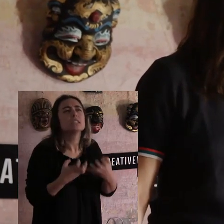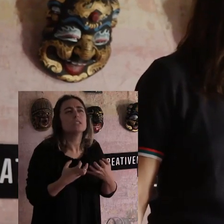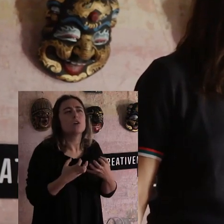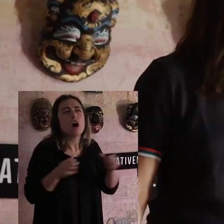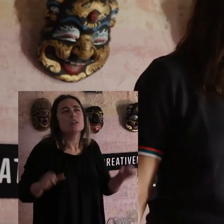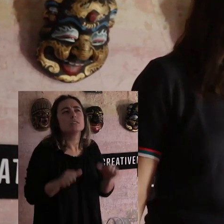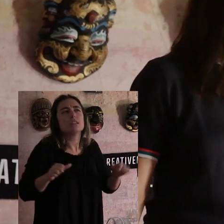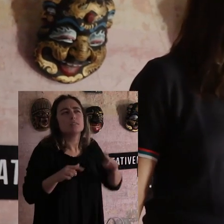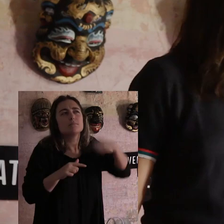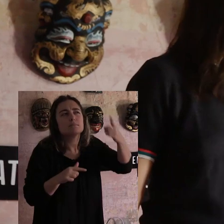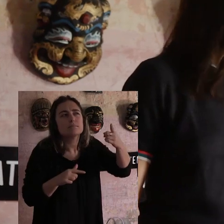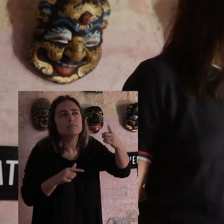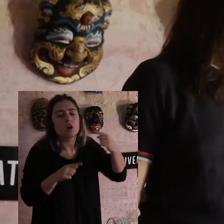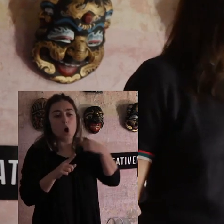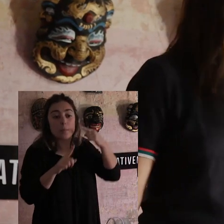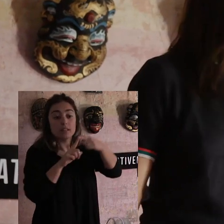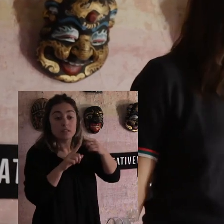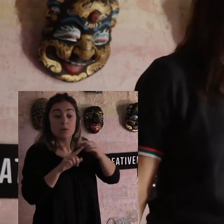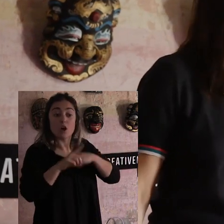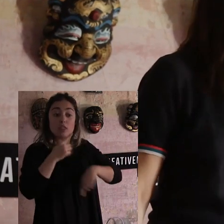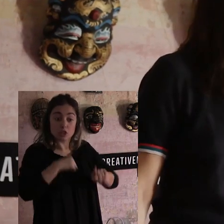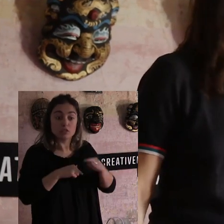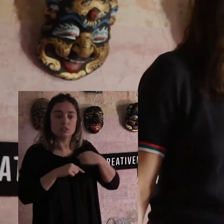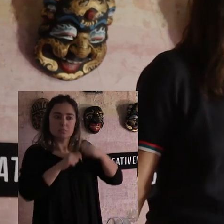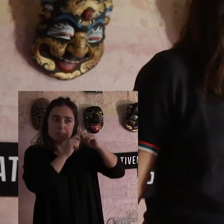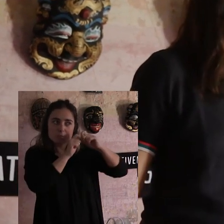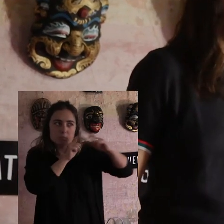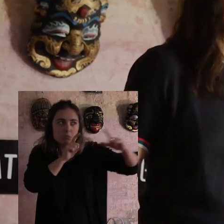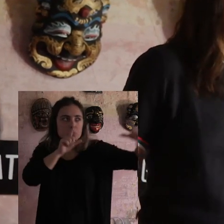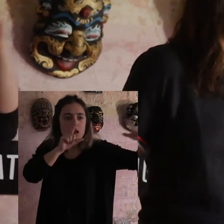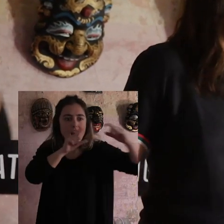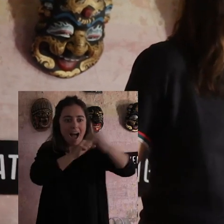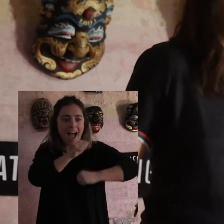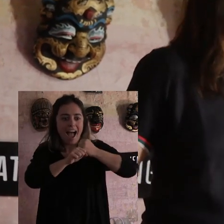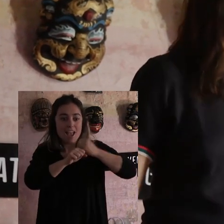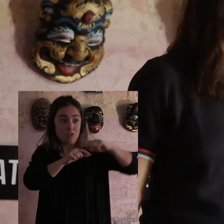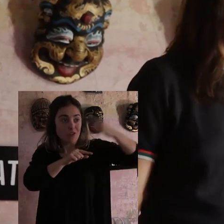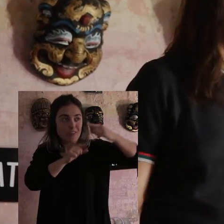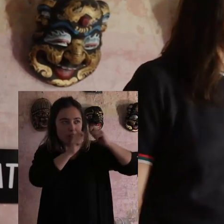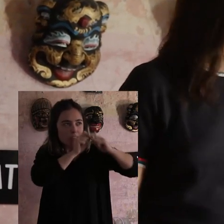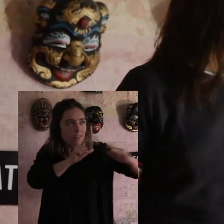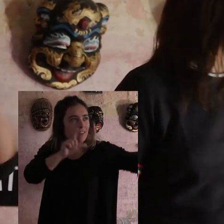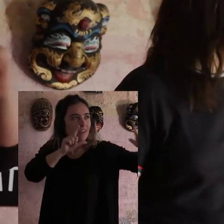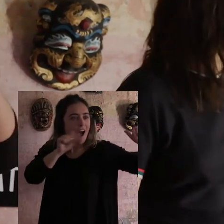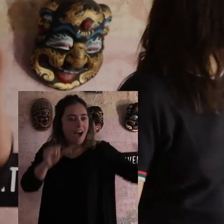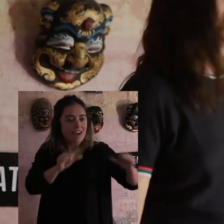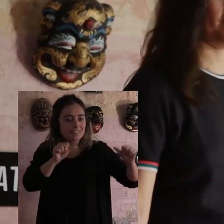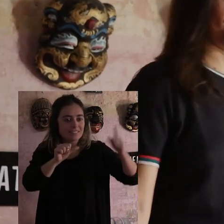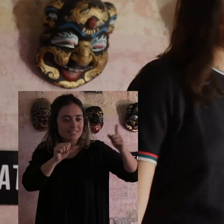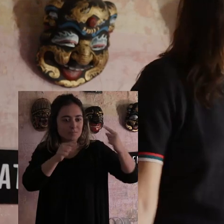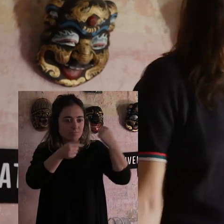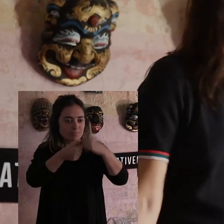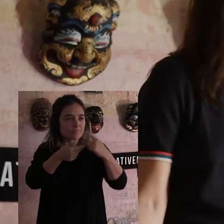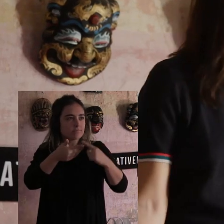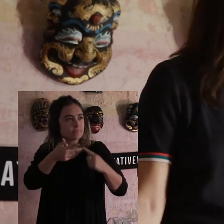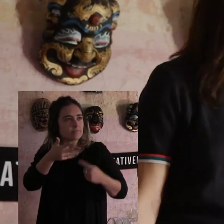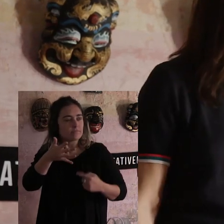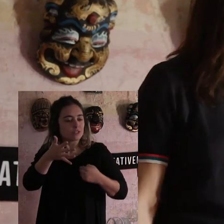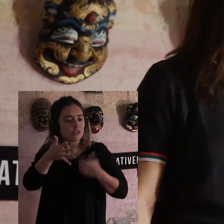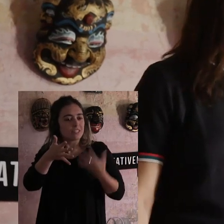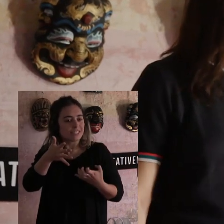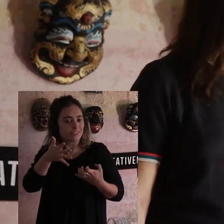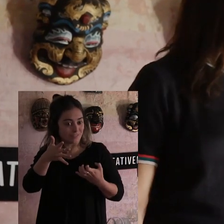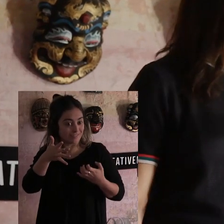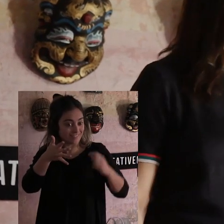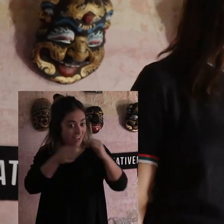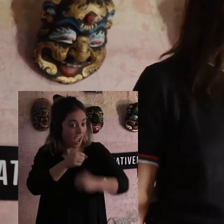pasara? Y bueno, y voy proyectando hacia lo que quiera, a hacer eso, que quiero que pase.